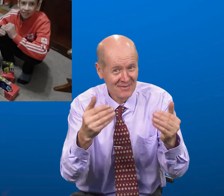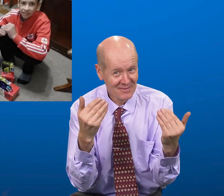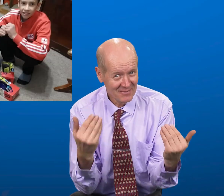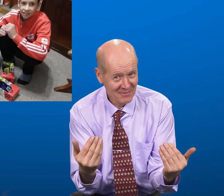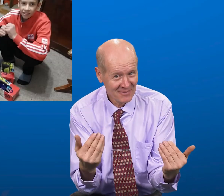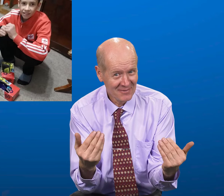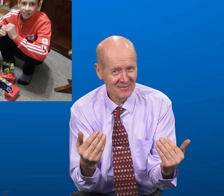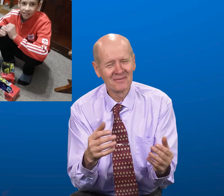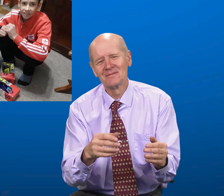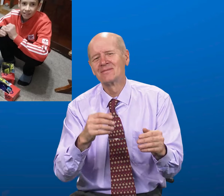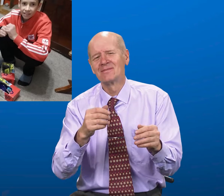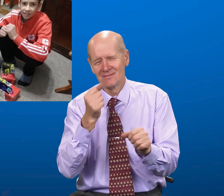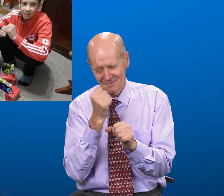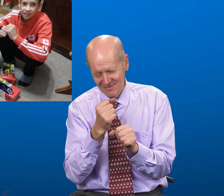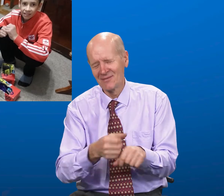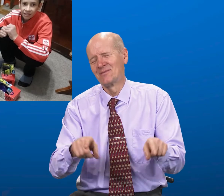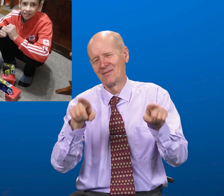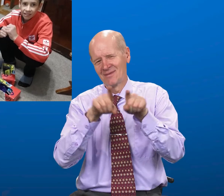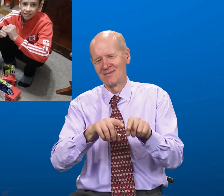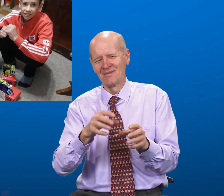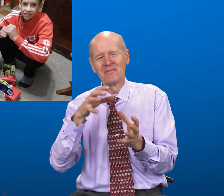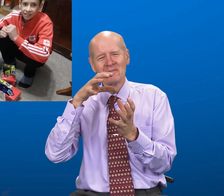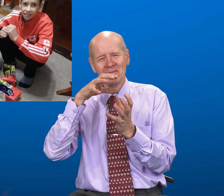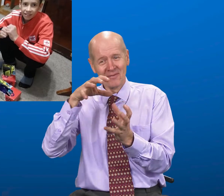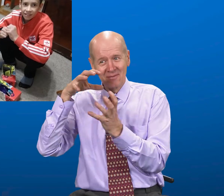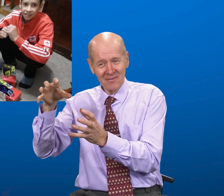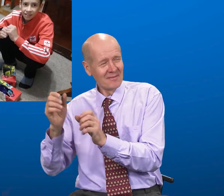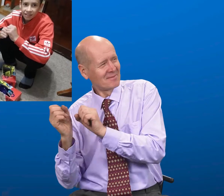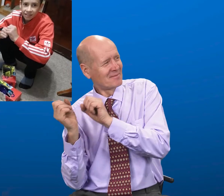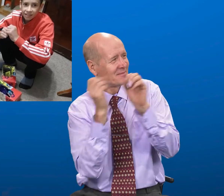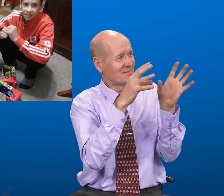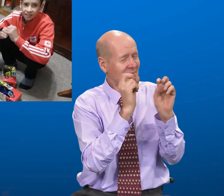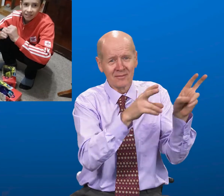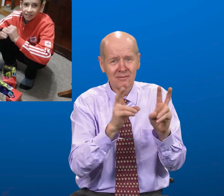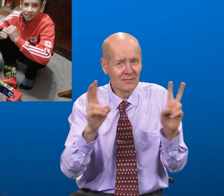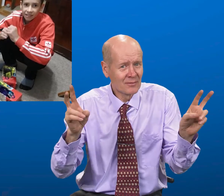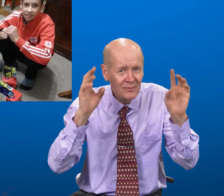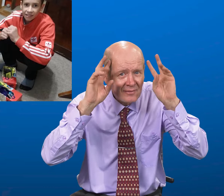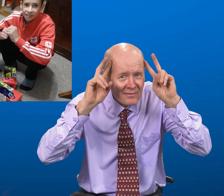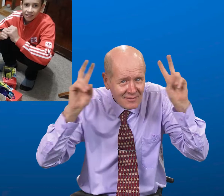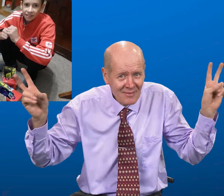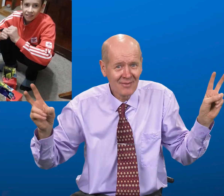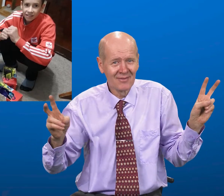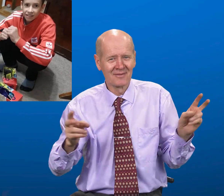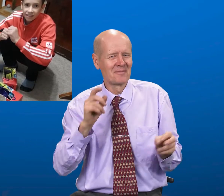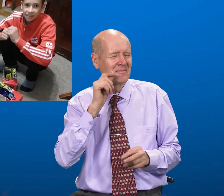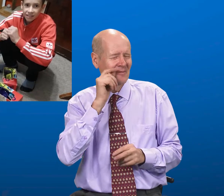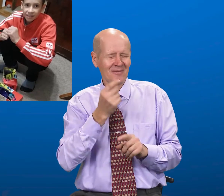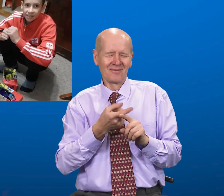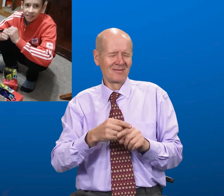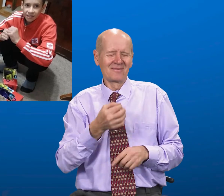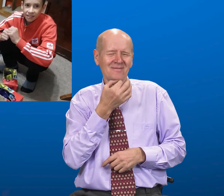Сэм продолжают и сегодня перебрасывать коробки с подарками через заборы людей. Никто из людей не знает, кто это делает для